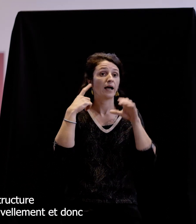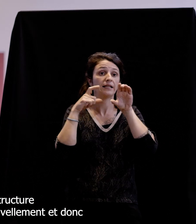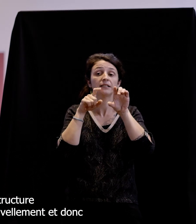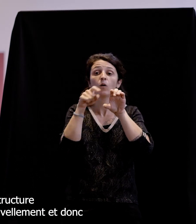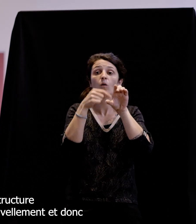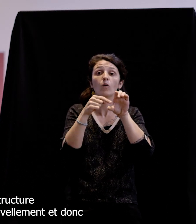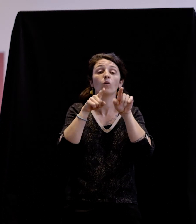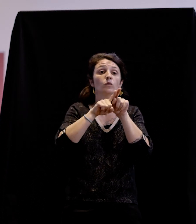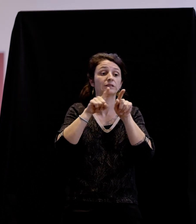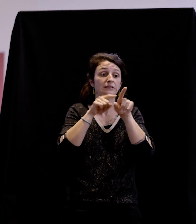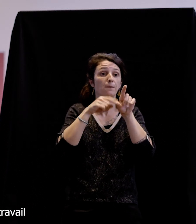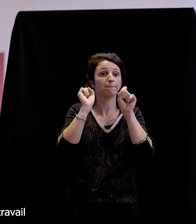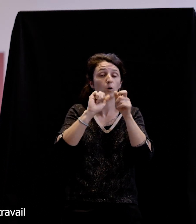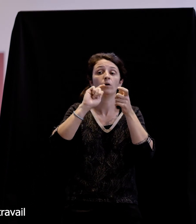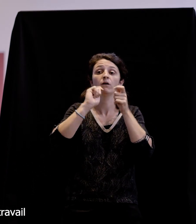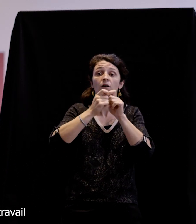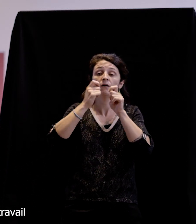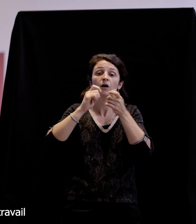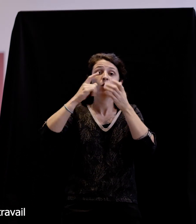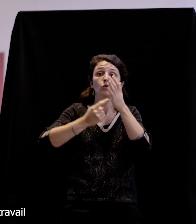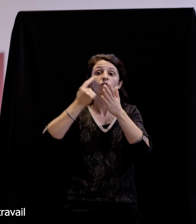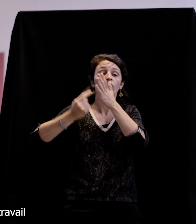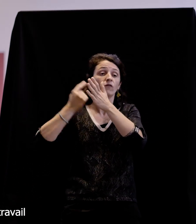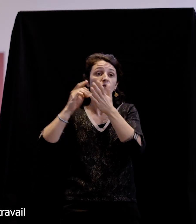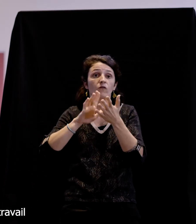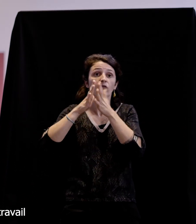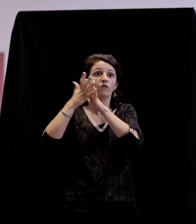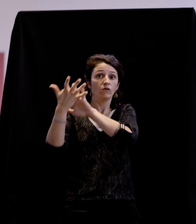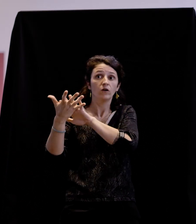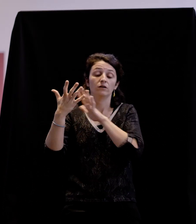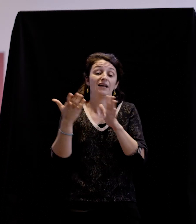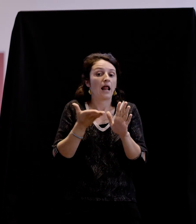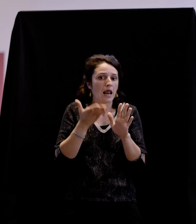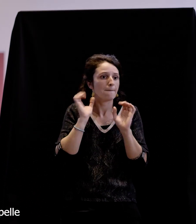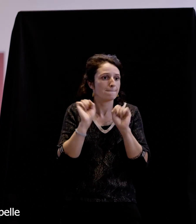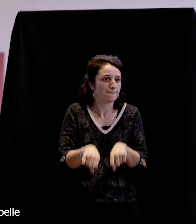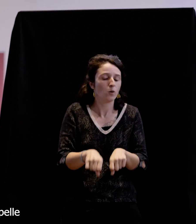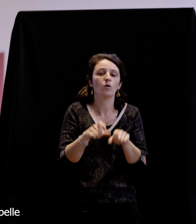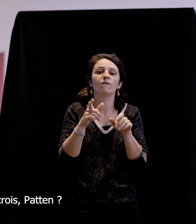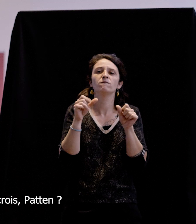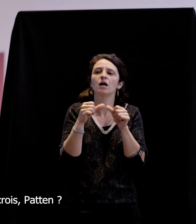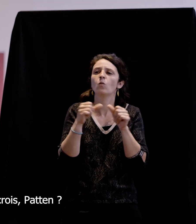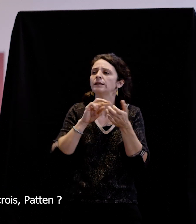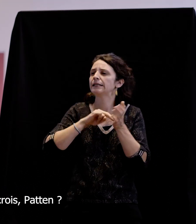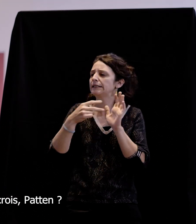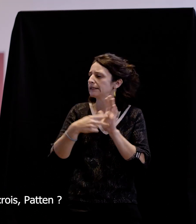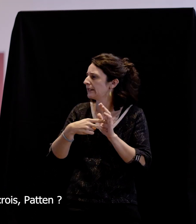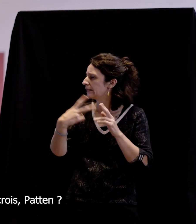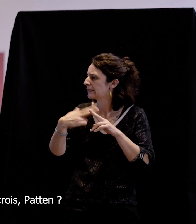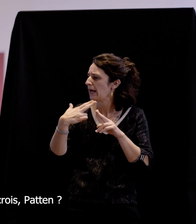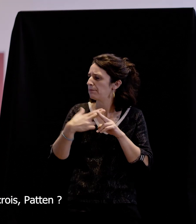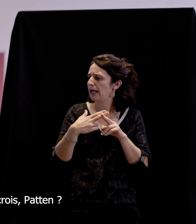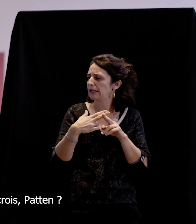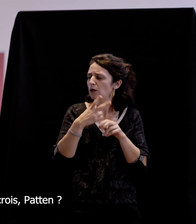renouvellement. Et donc, il y a un travail, il s'appelle Paten, le type, je crois.